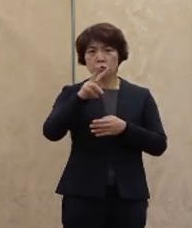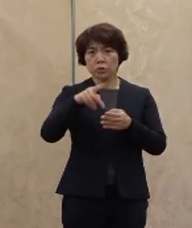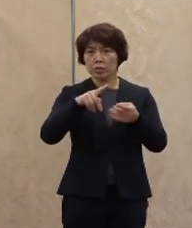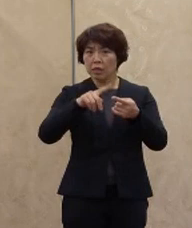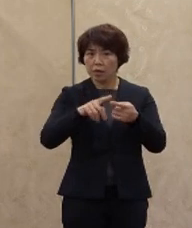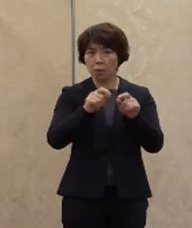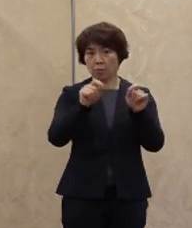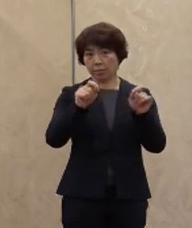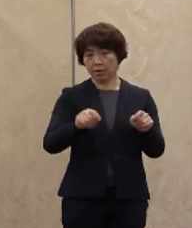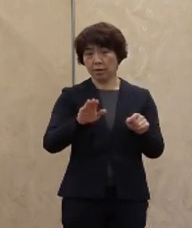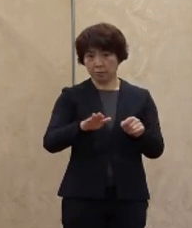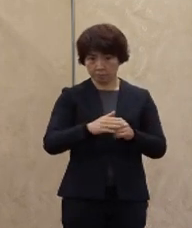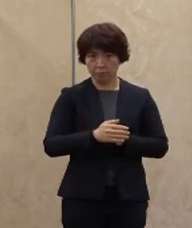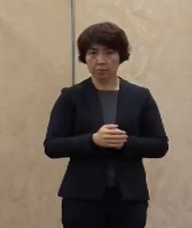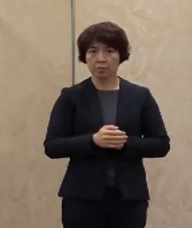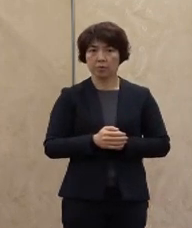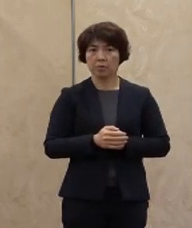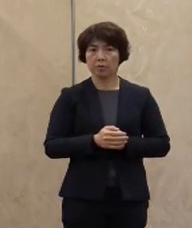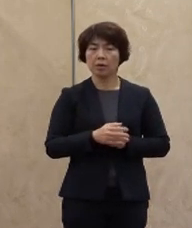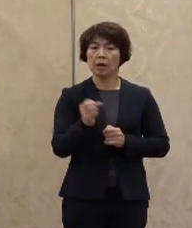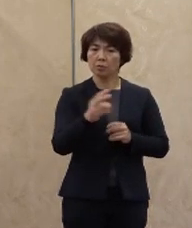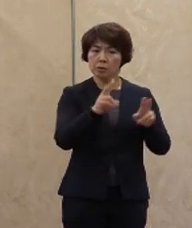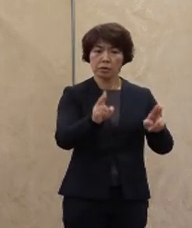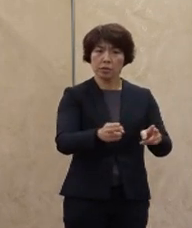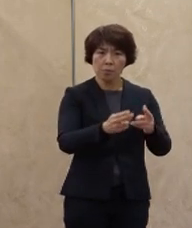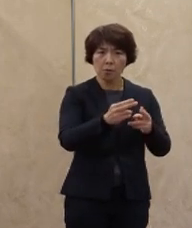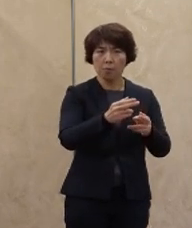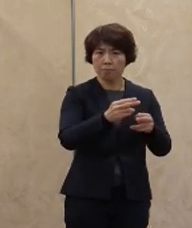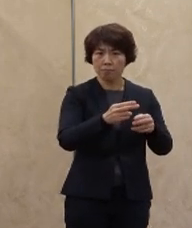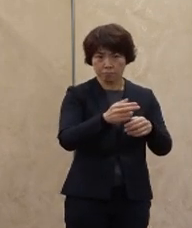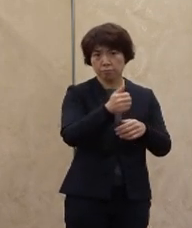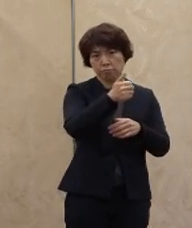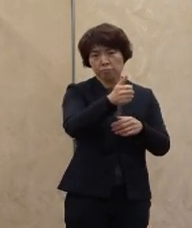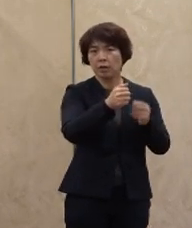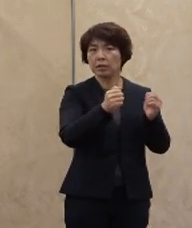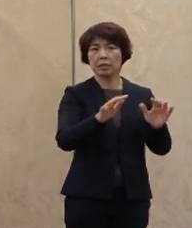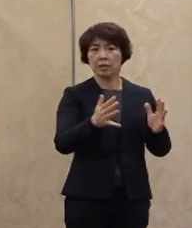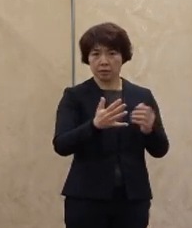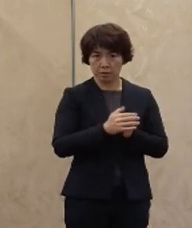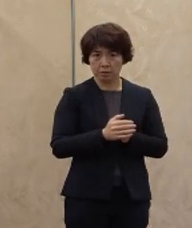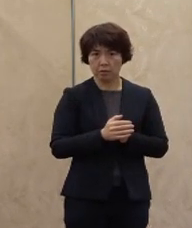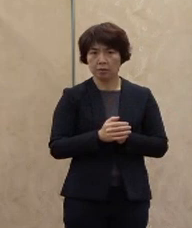題は、これもよく指摘されます。あとは専門家がいないとか、でもこれは重症者